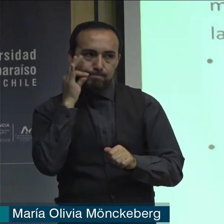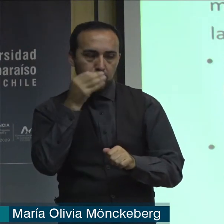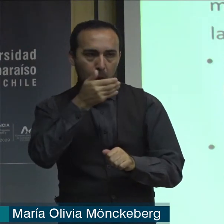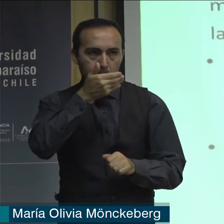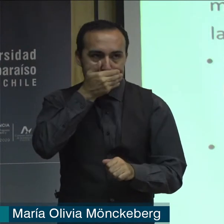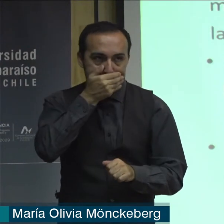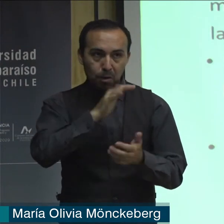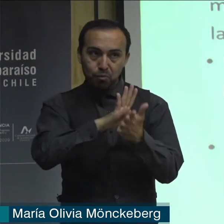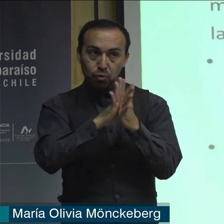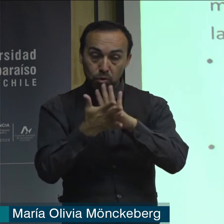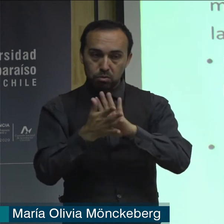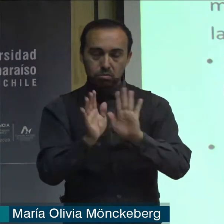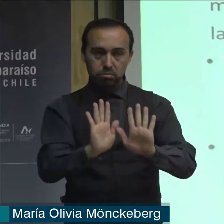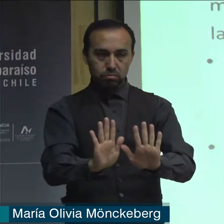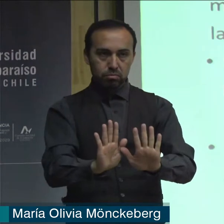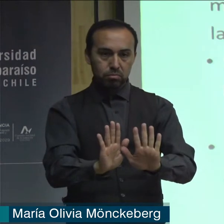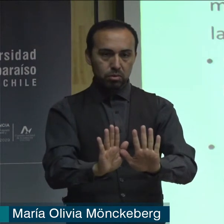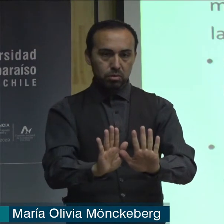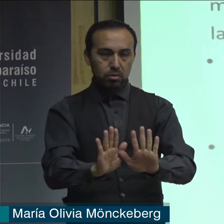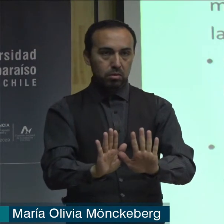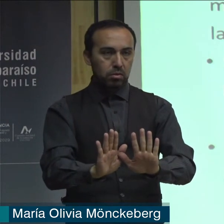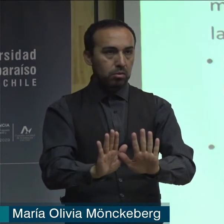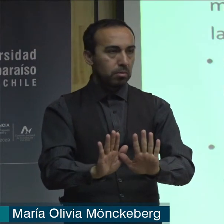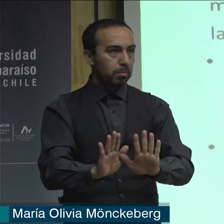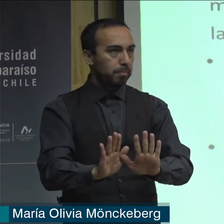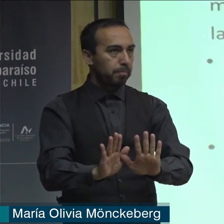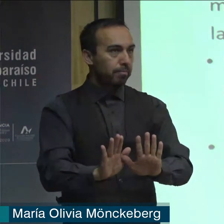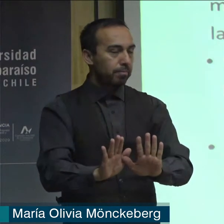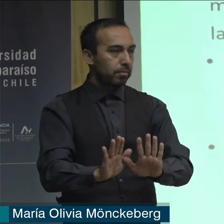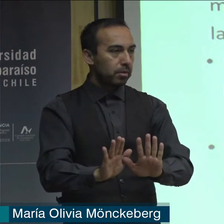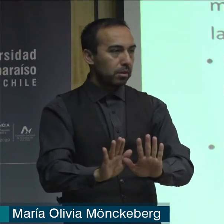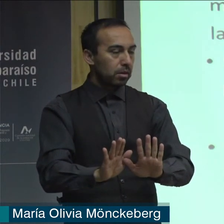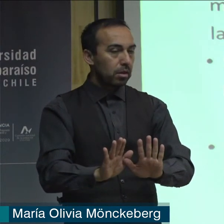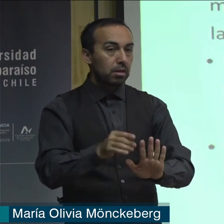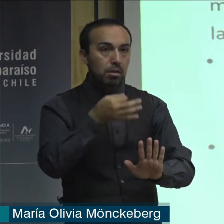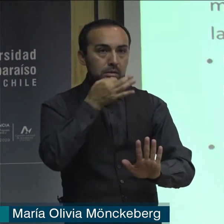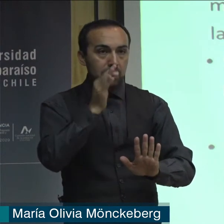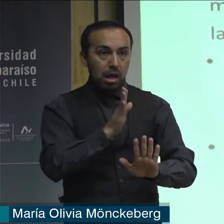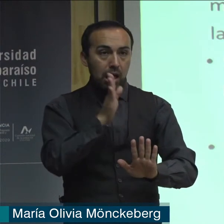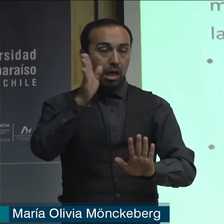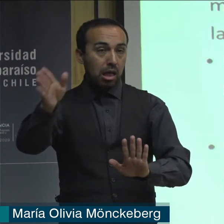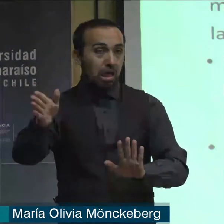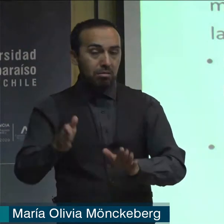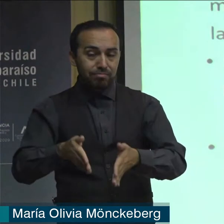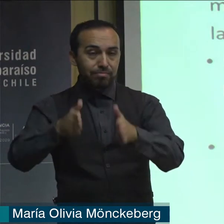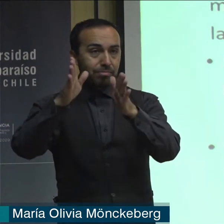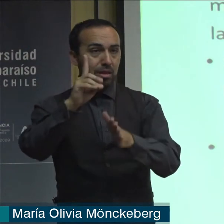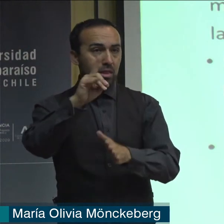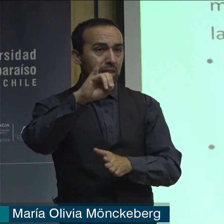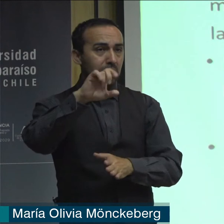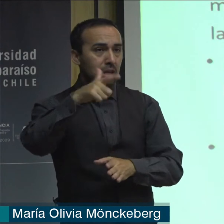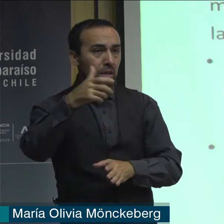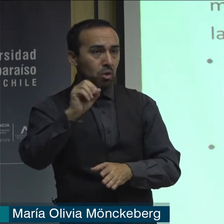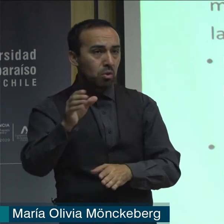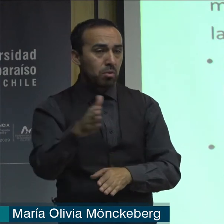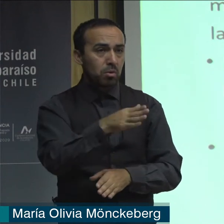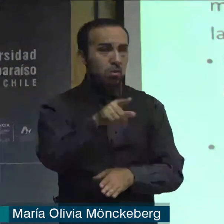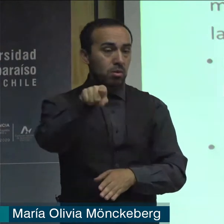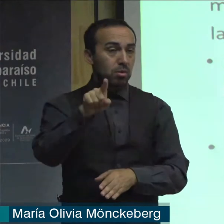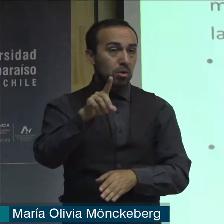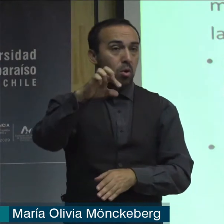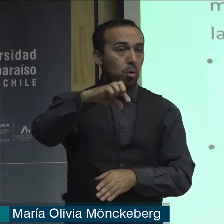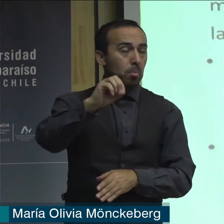Los Originales De lo que se iba a publicar al edificio Diego portales en aquel entonces en la lucha por villavicencio en Santiago